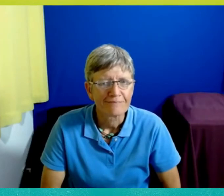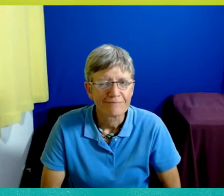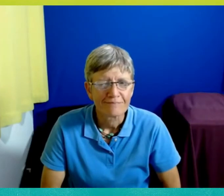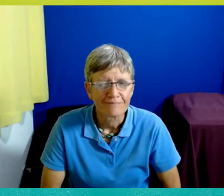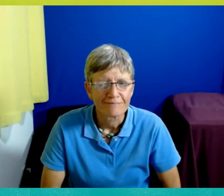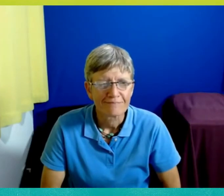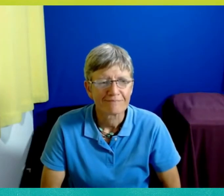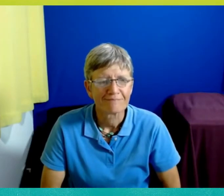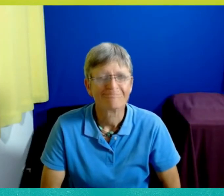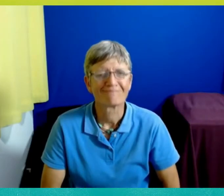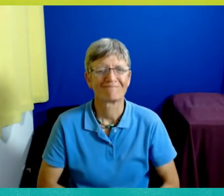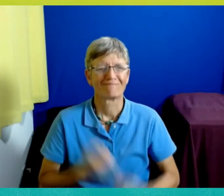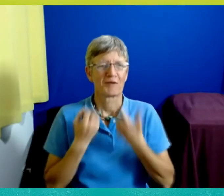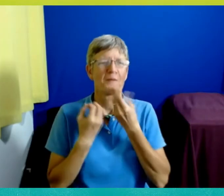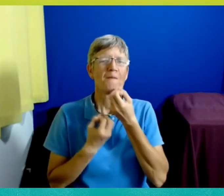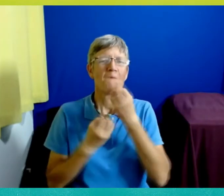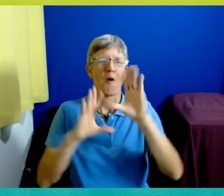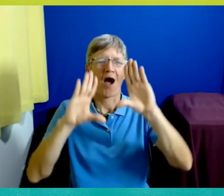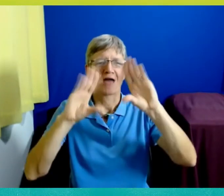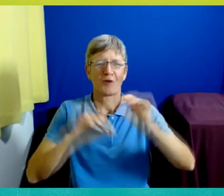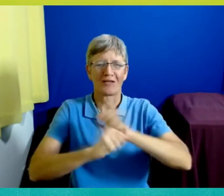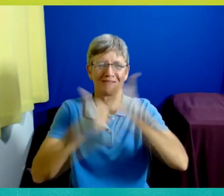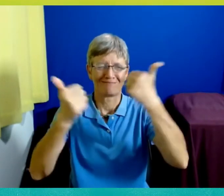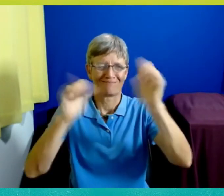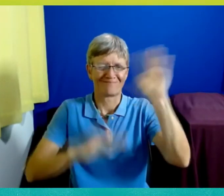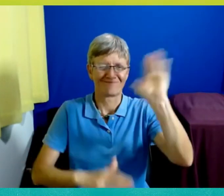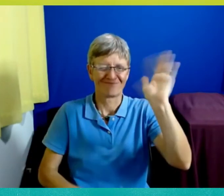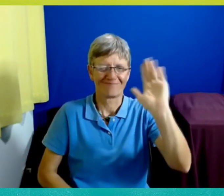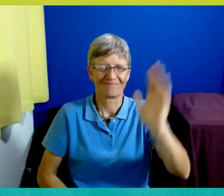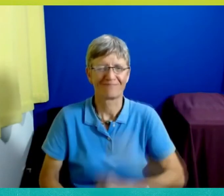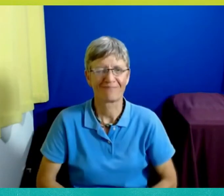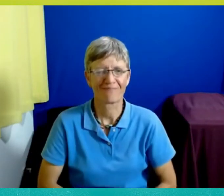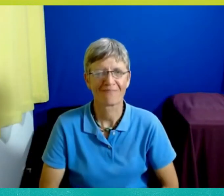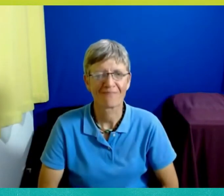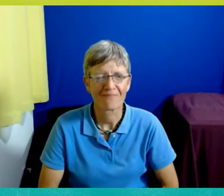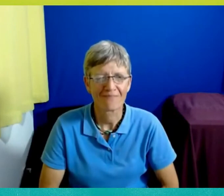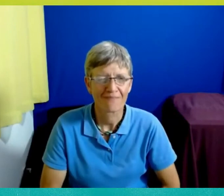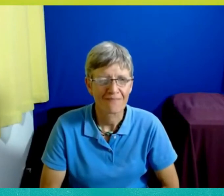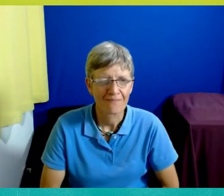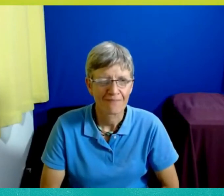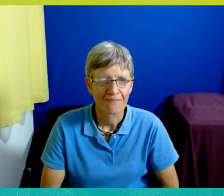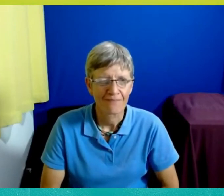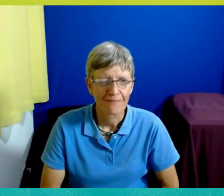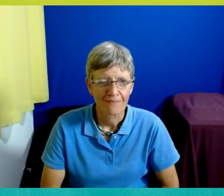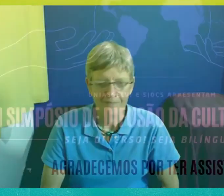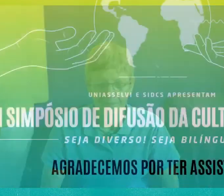Muito obrigada. Boa noite a todos.